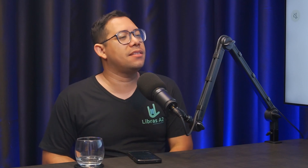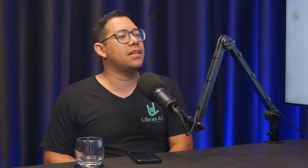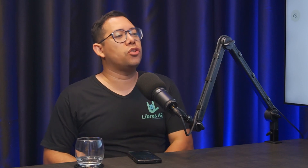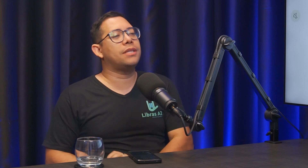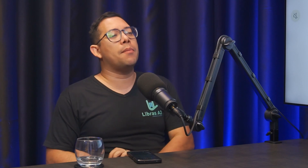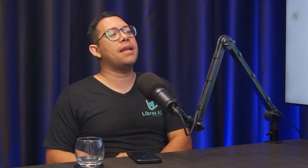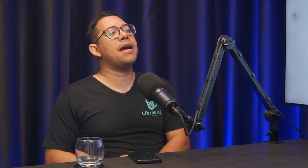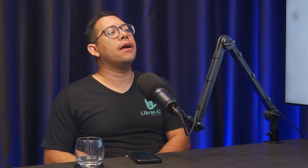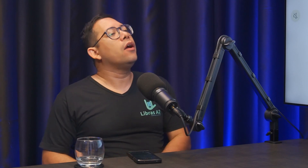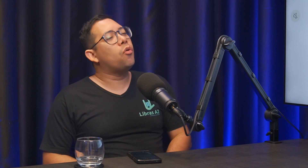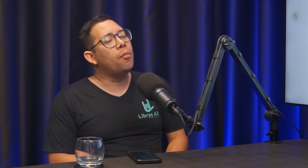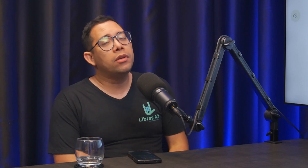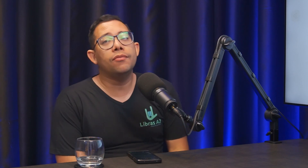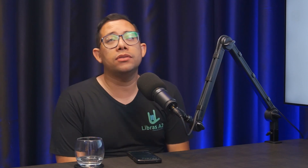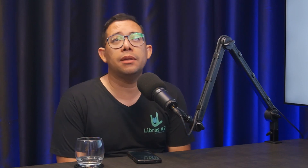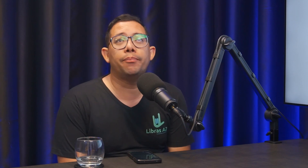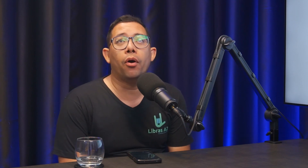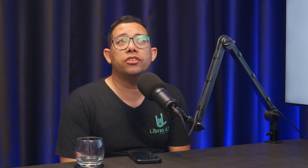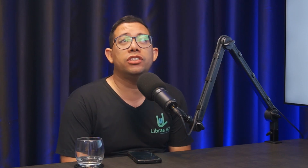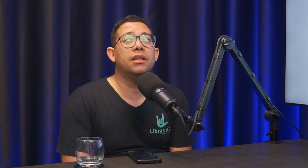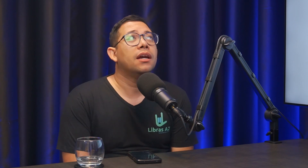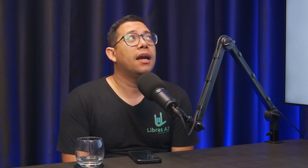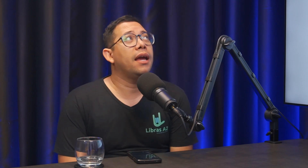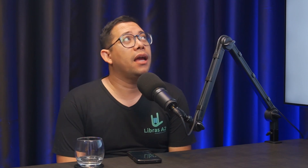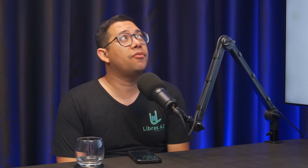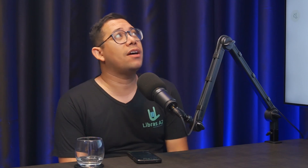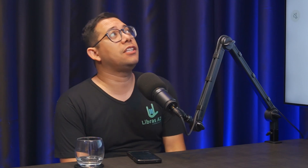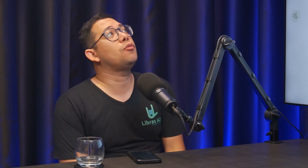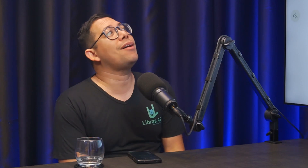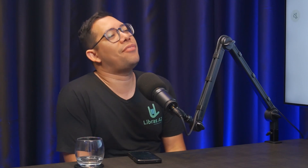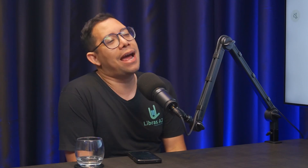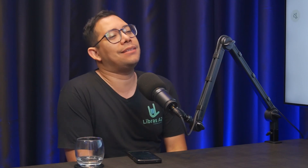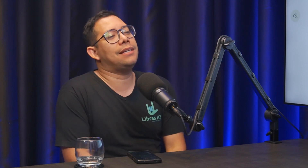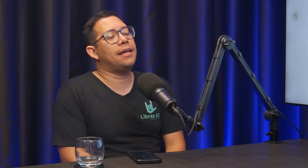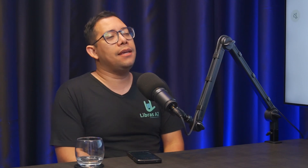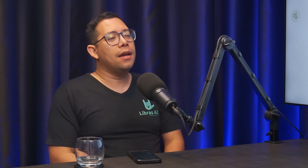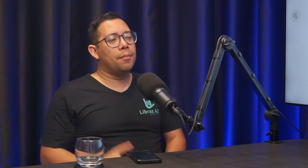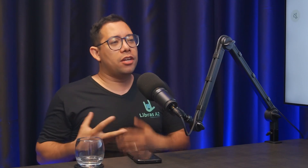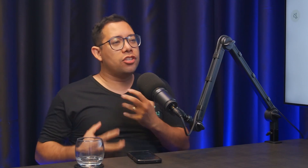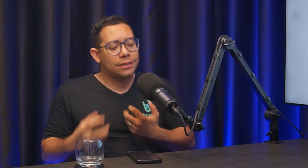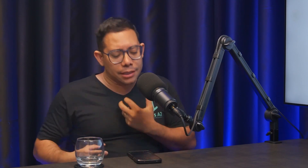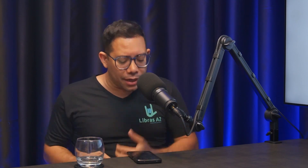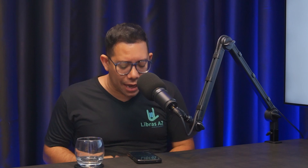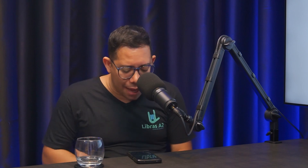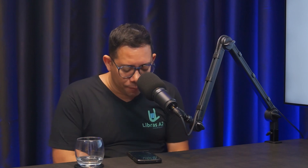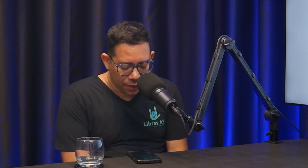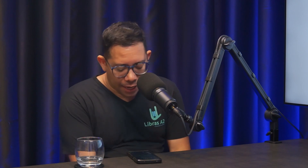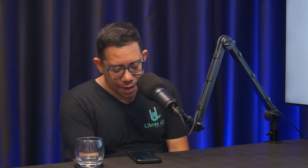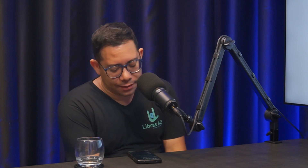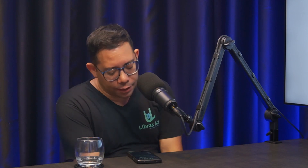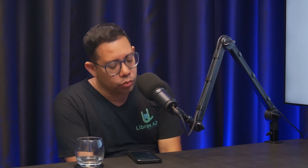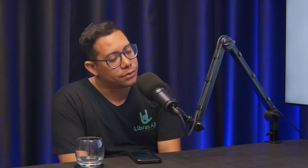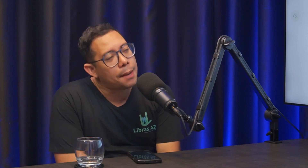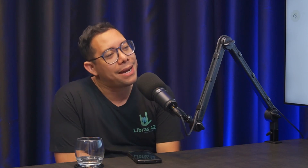sinal de trabalhar, como que você pode fazer uma frase aí pra gente assimilar essa aí do